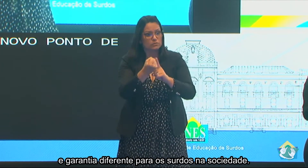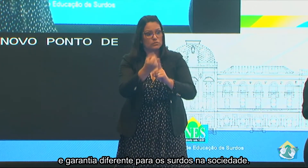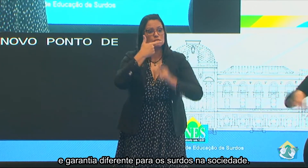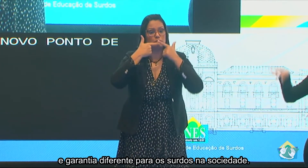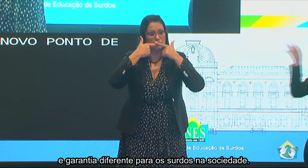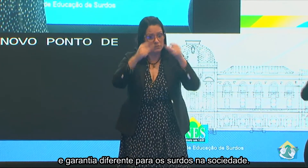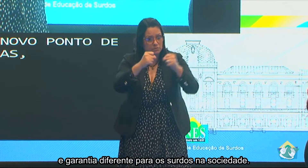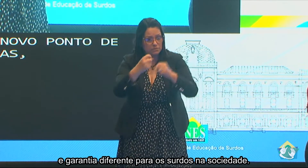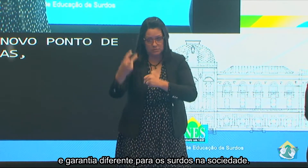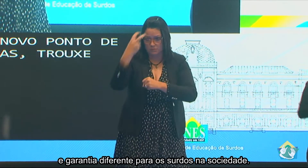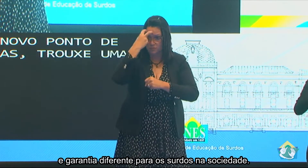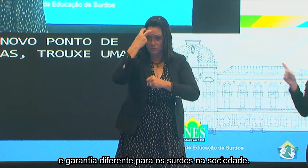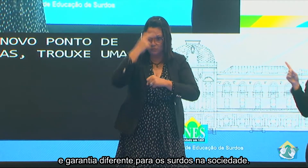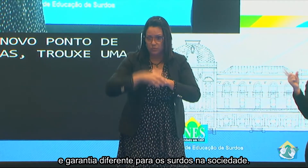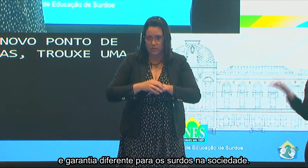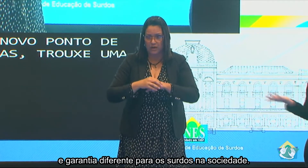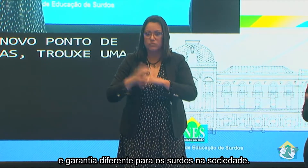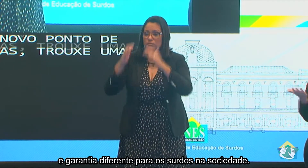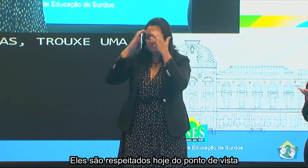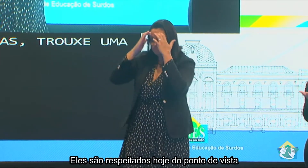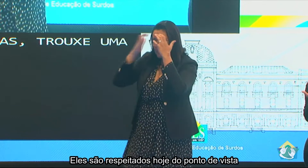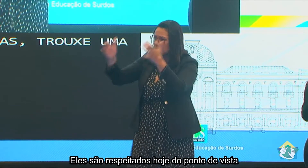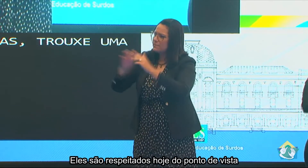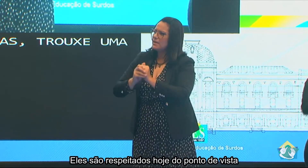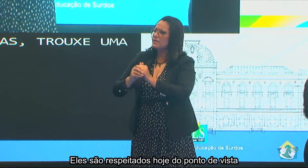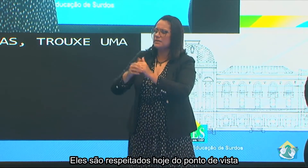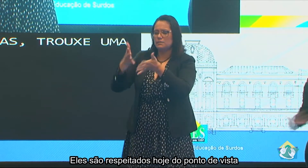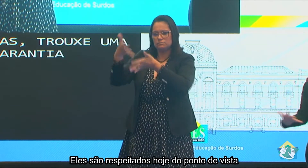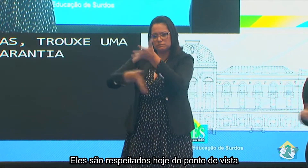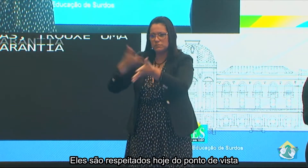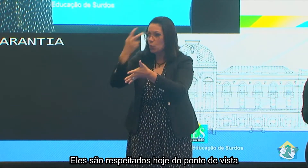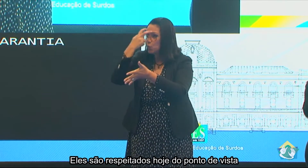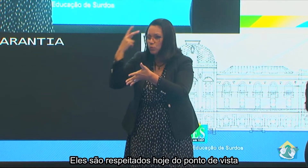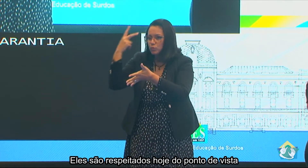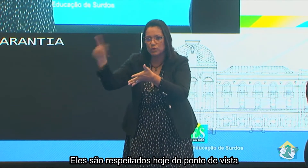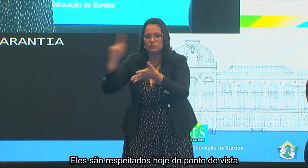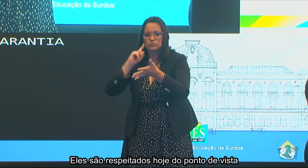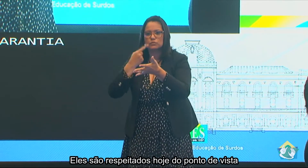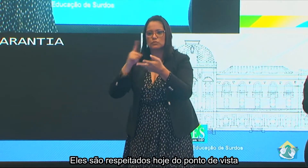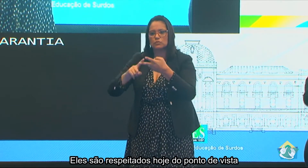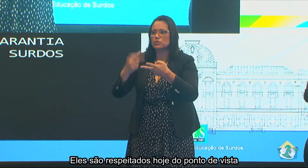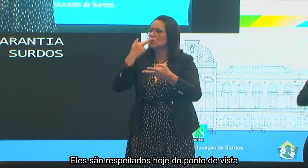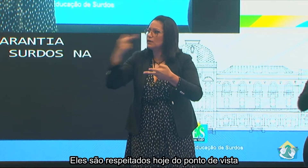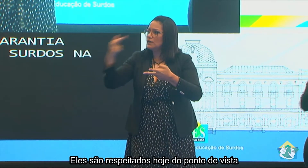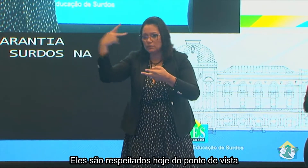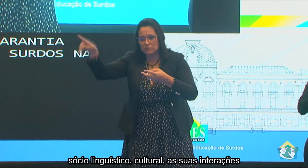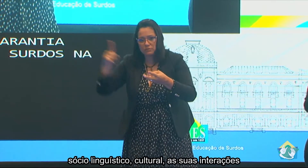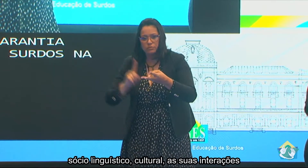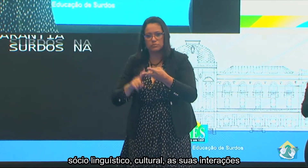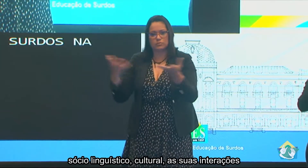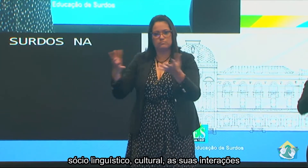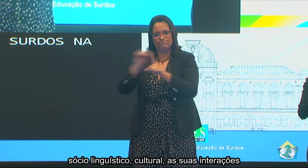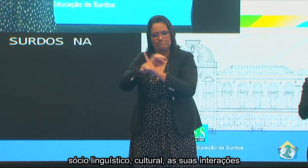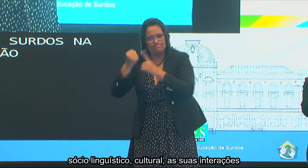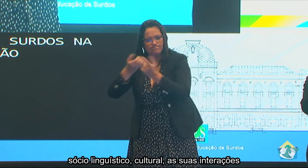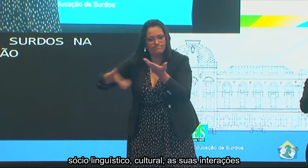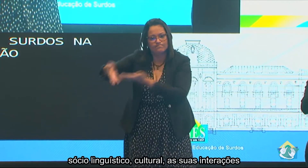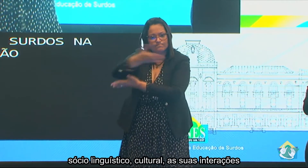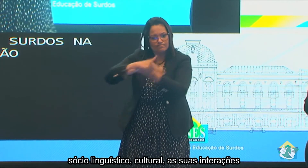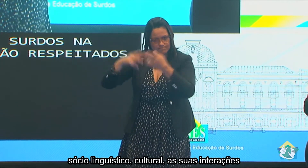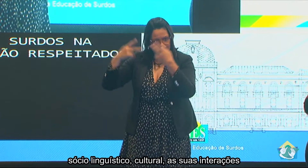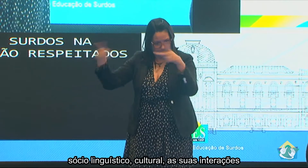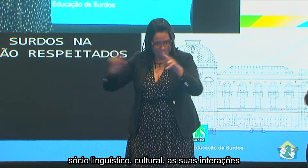garantia diferente para os surdos na sociedade. Eles são respeitados hoje do ponto de vista